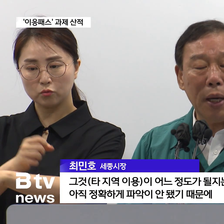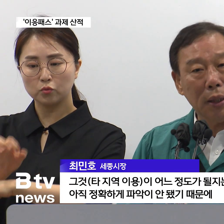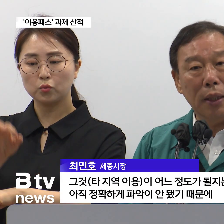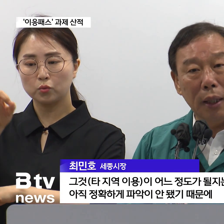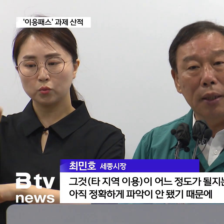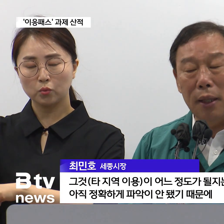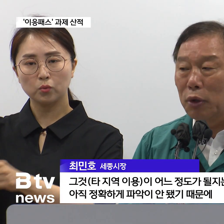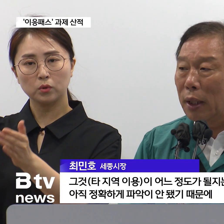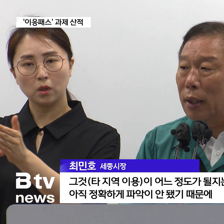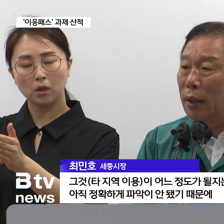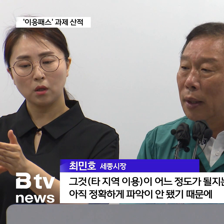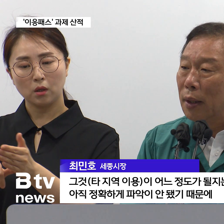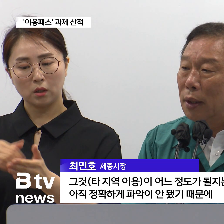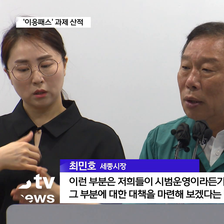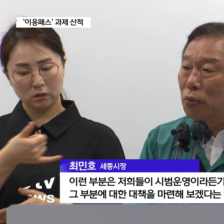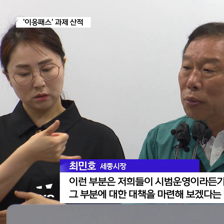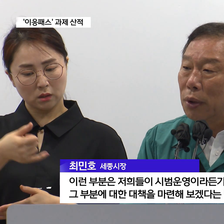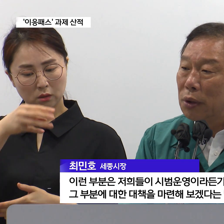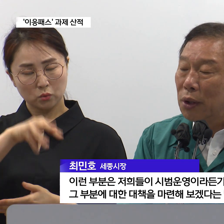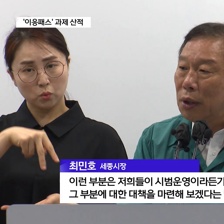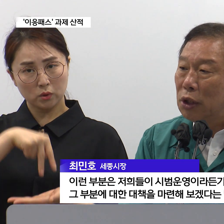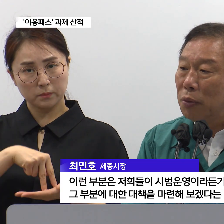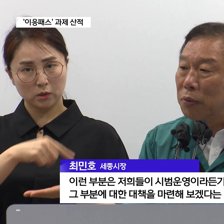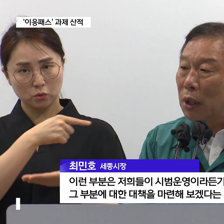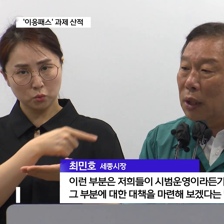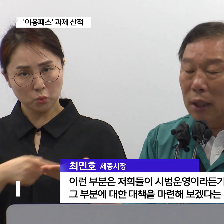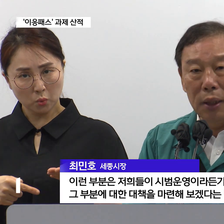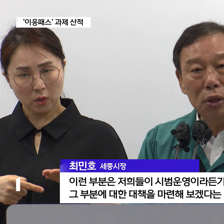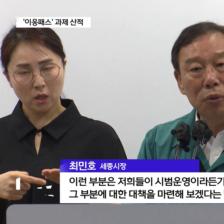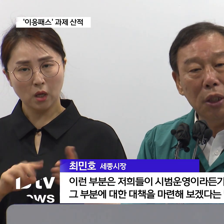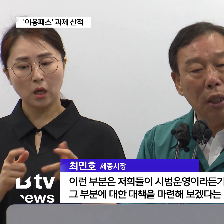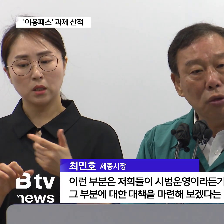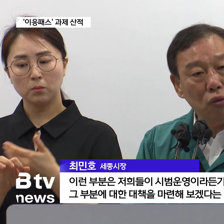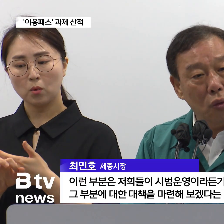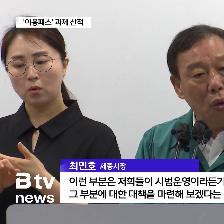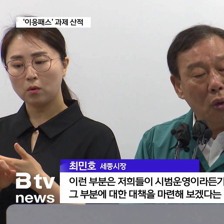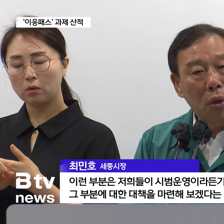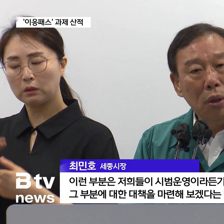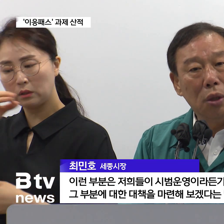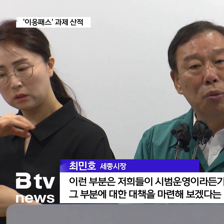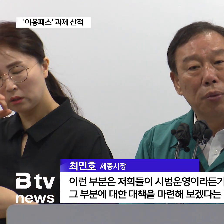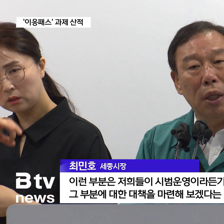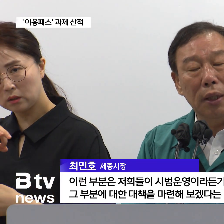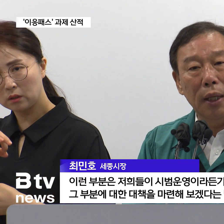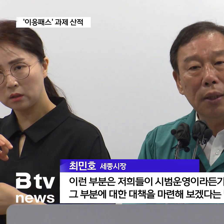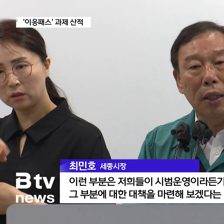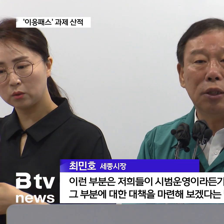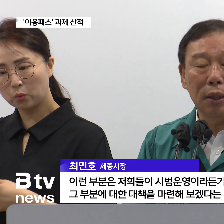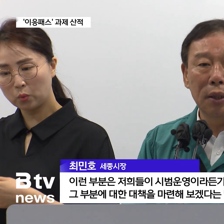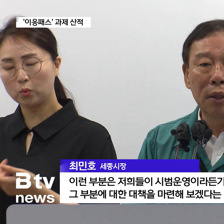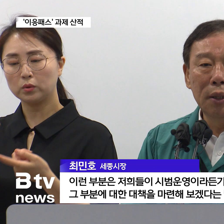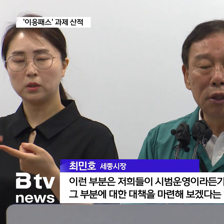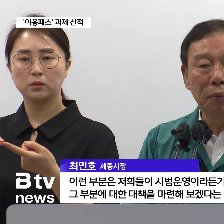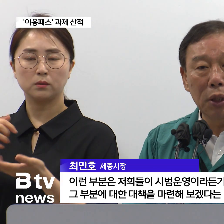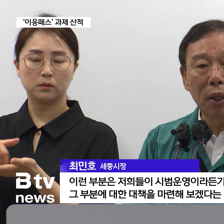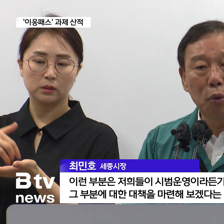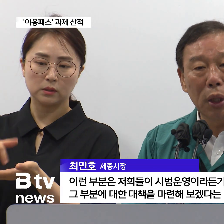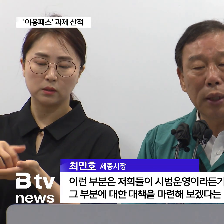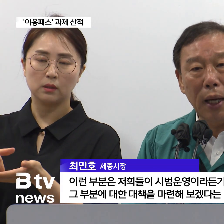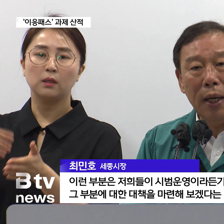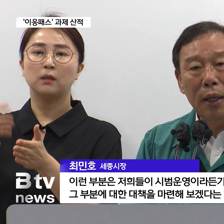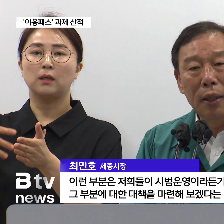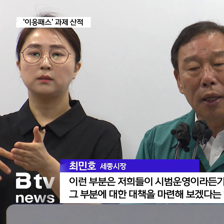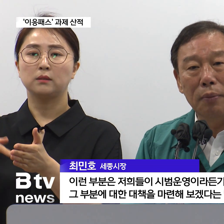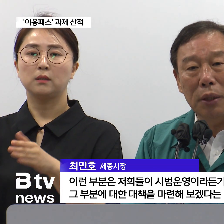정확하게 파악이 안 됐기 때문에 이런 부분은 저희들이 시범 기간이라 좀 기간을 두고 그 부분에 대한 대책을 지금